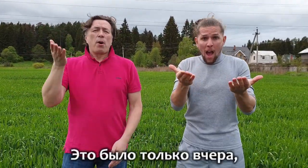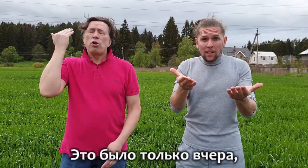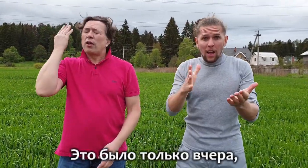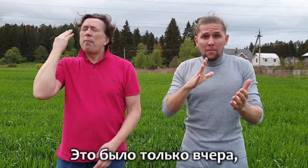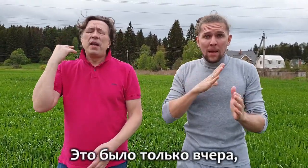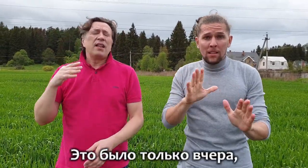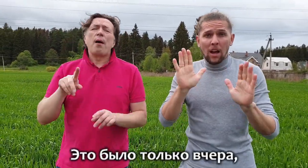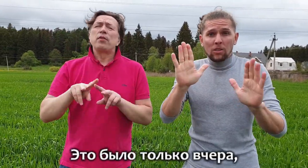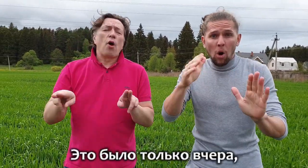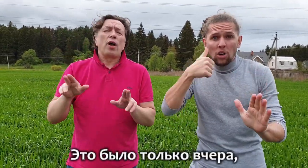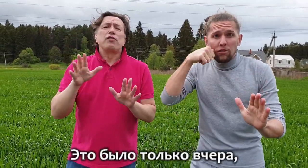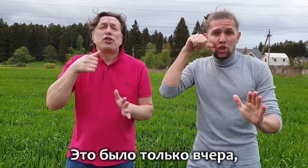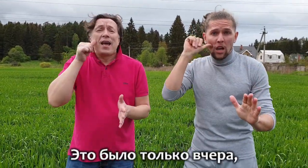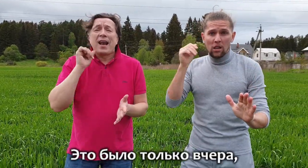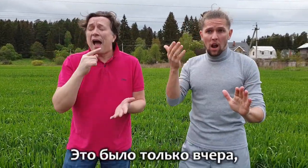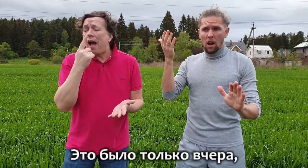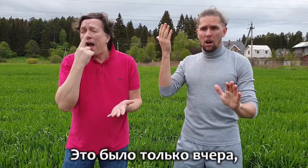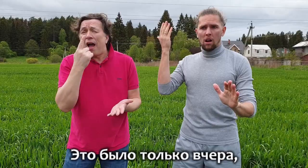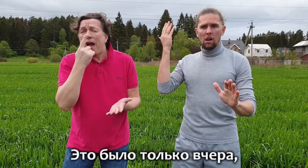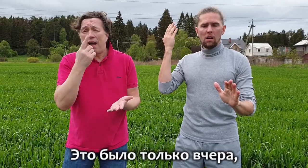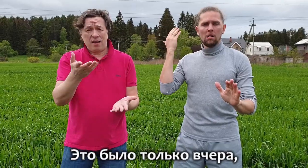Это было только вчера,